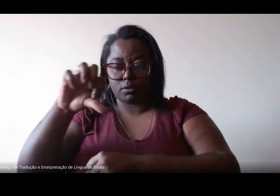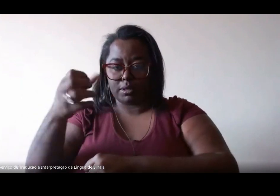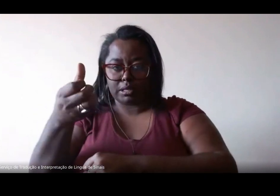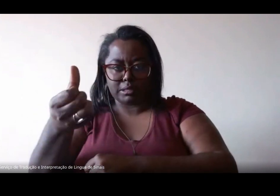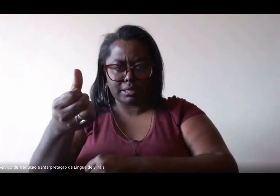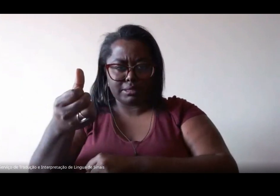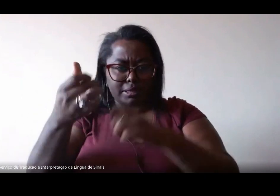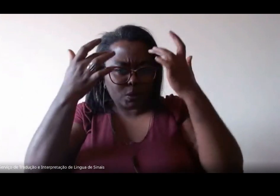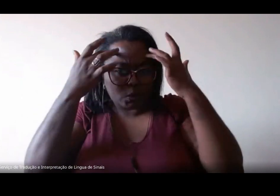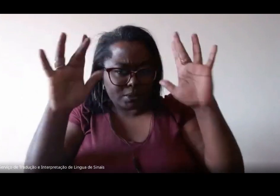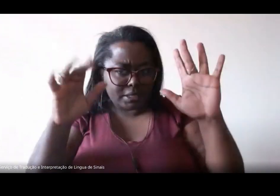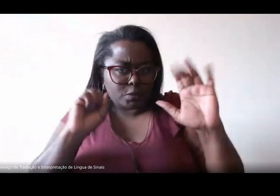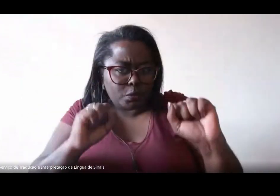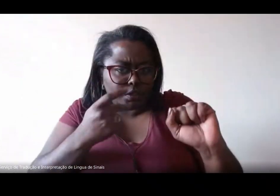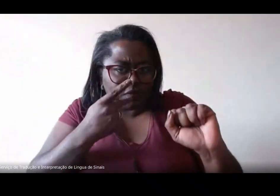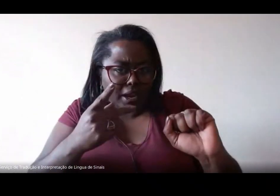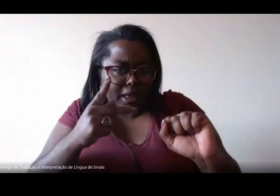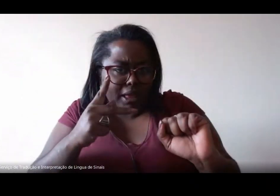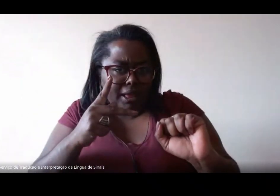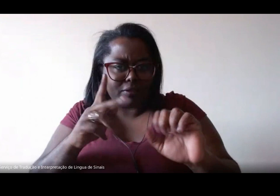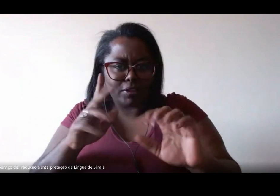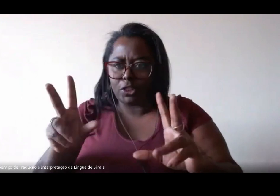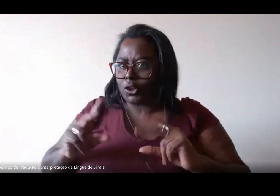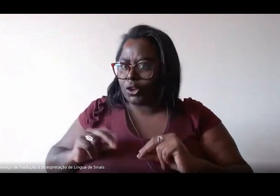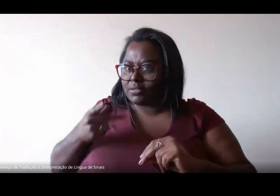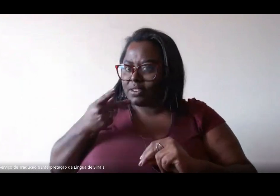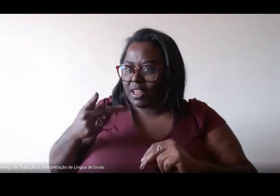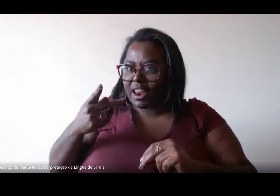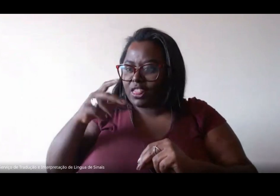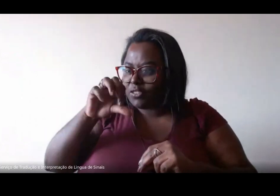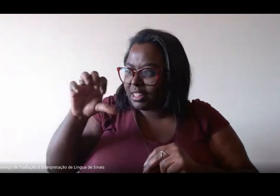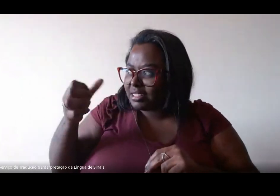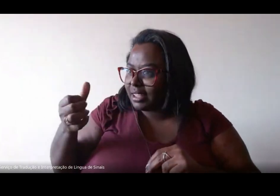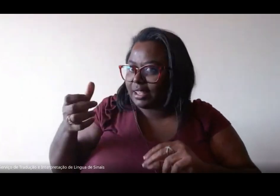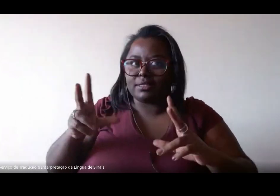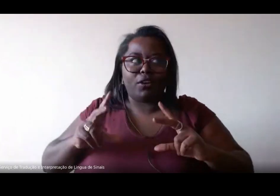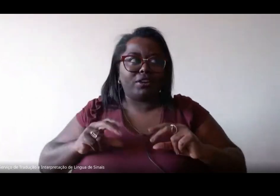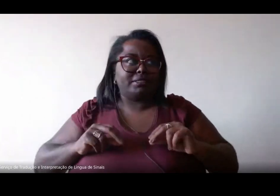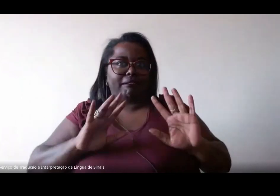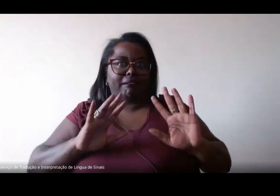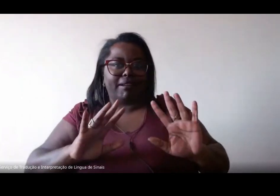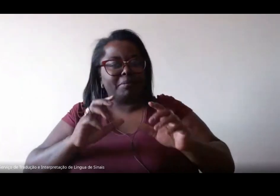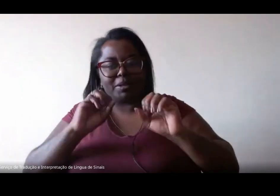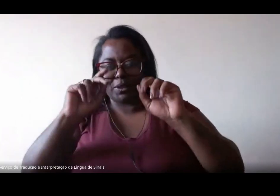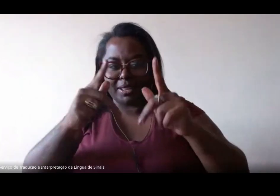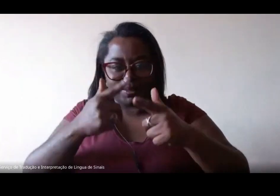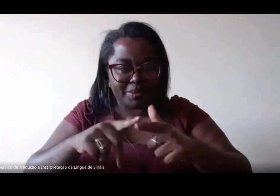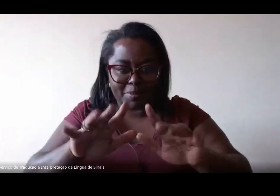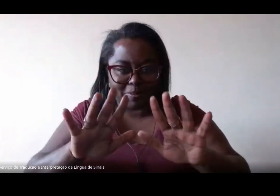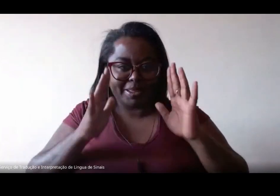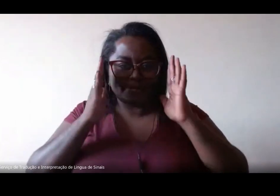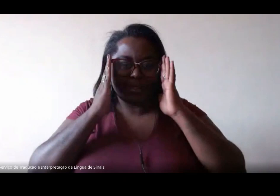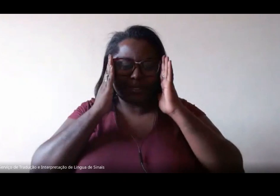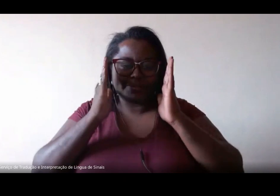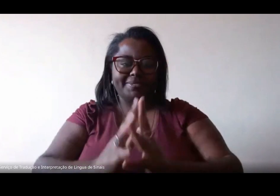96, mestrado, não sei se podia falar a data, mas está a data aqui. Eu já ia dizer, puxa, mas se eu falar até 96, gente, mas tudo bem, não